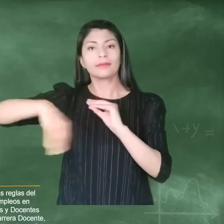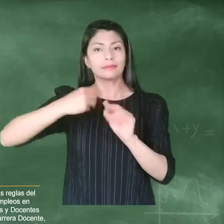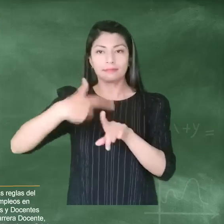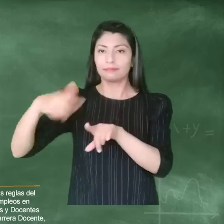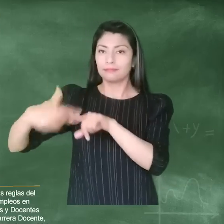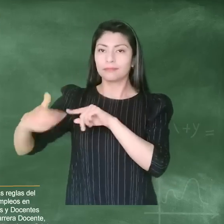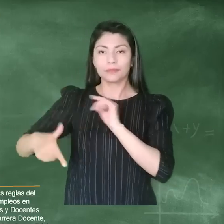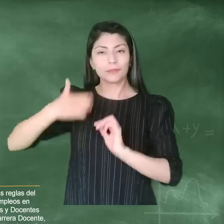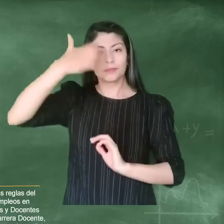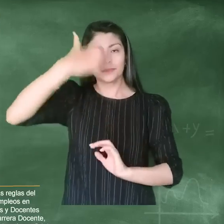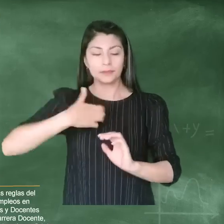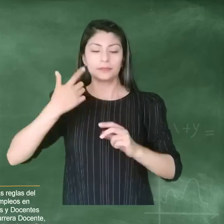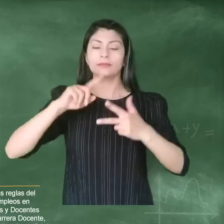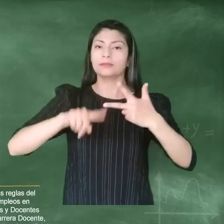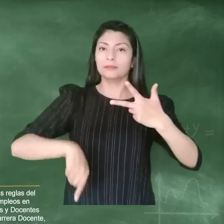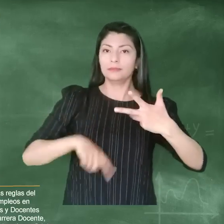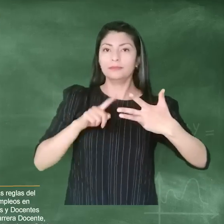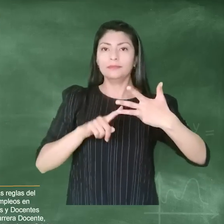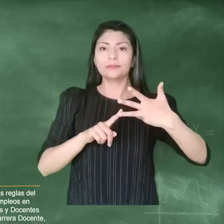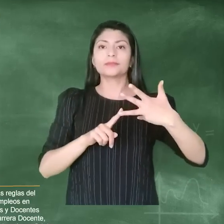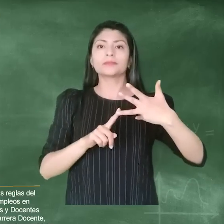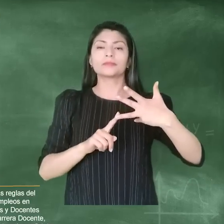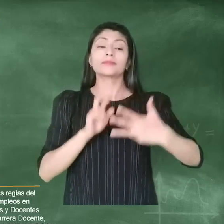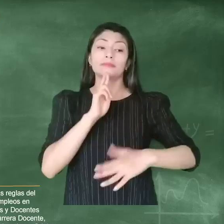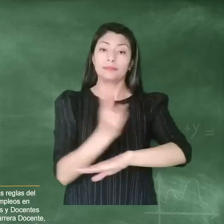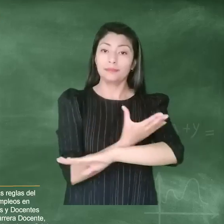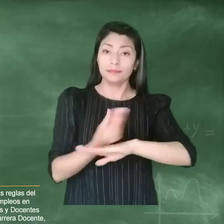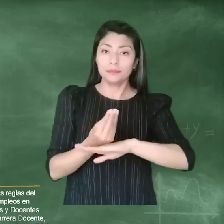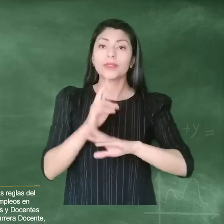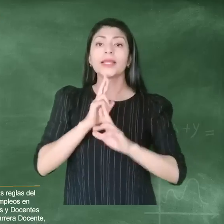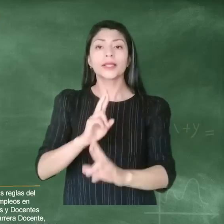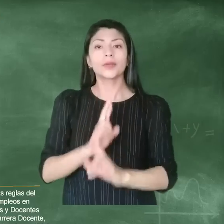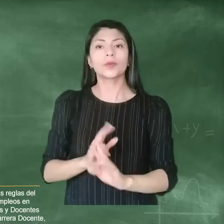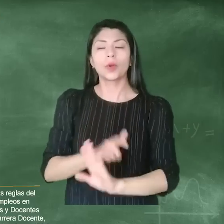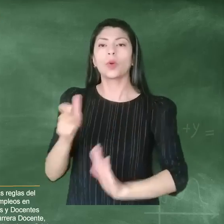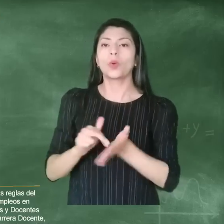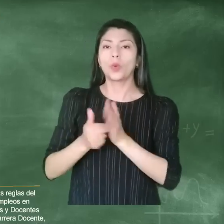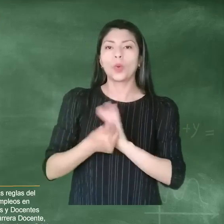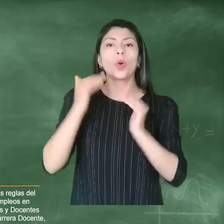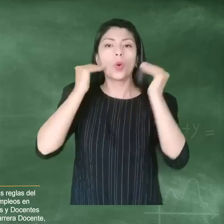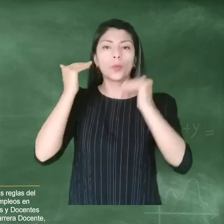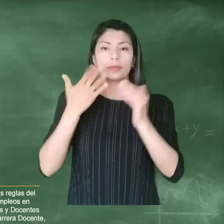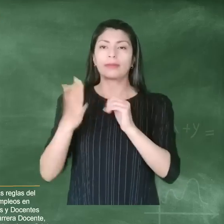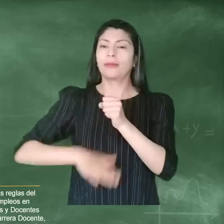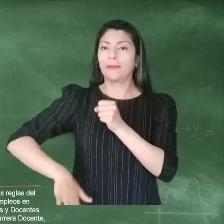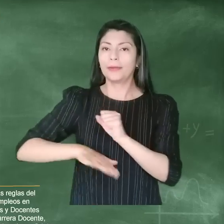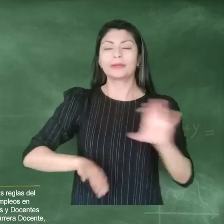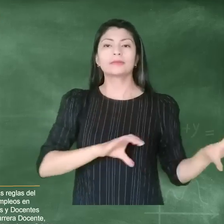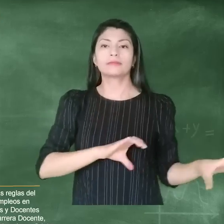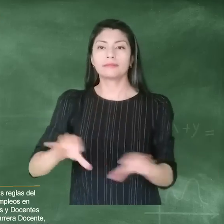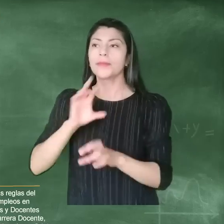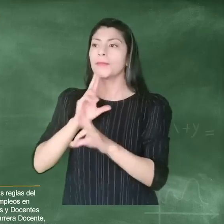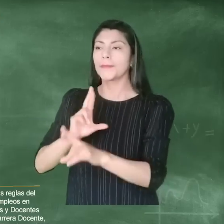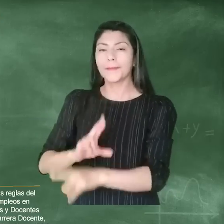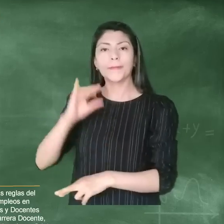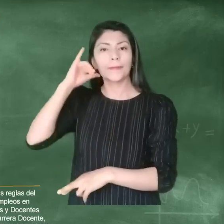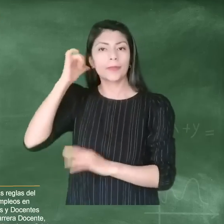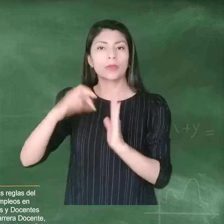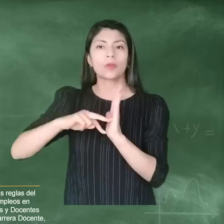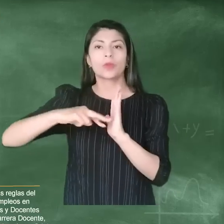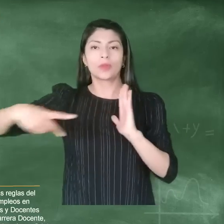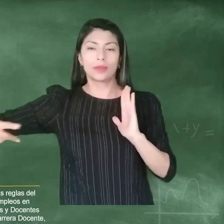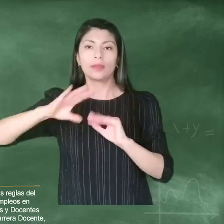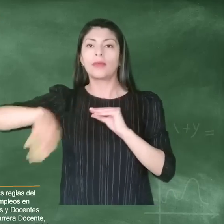psicotécnica. D. Publicación de los resultados individuales de la prueba de aptitudes y competencias básicas, de la